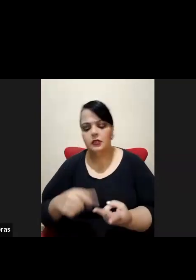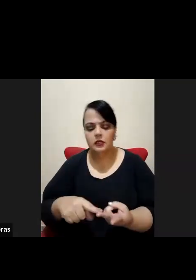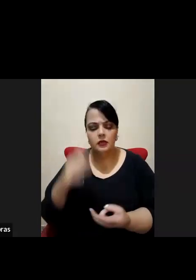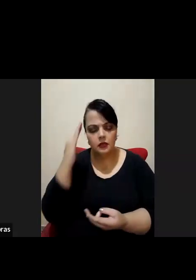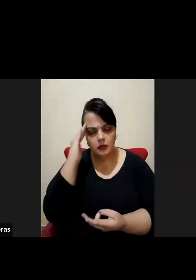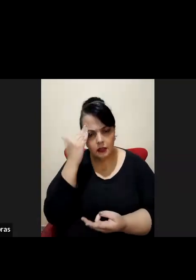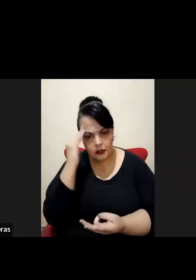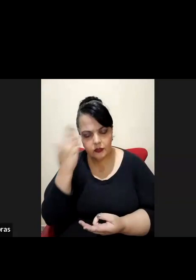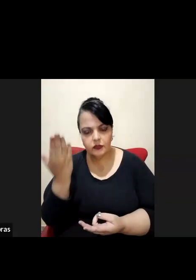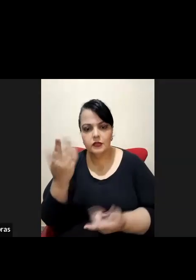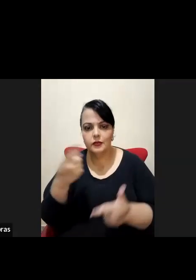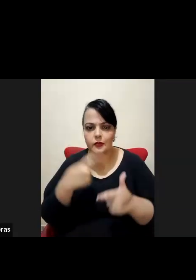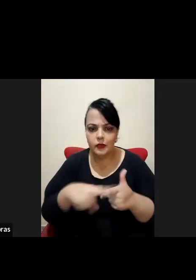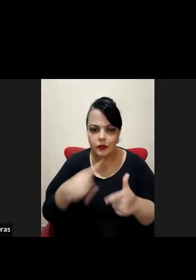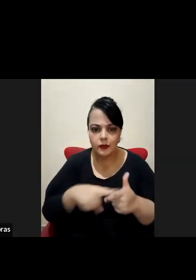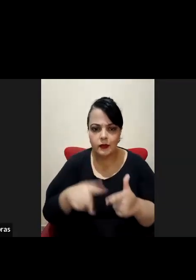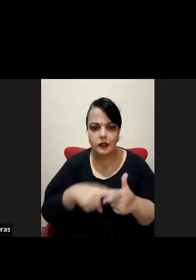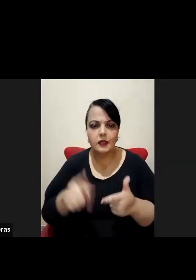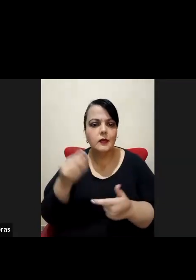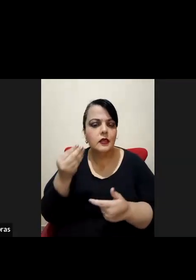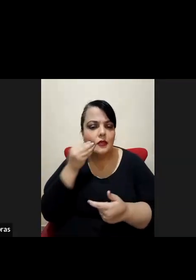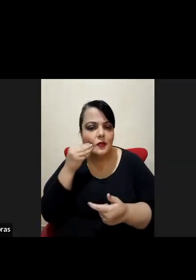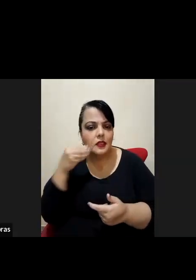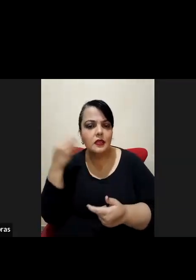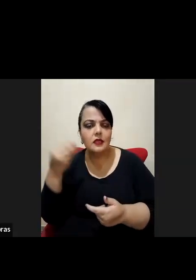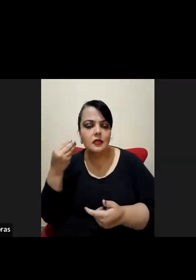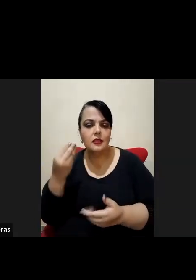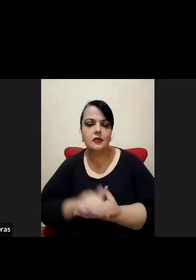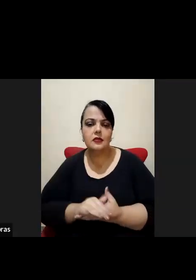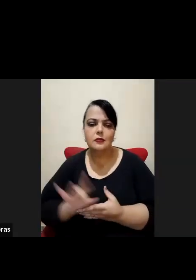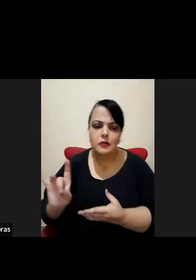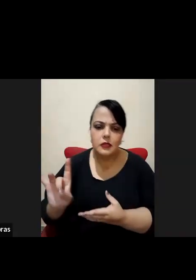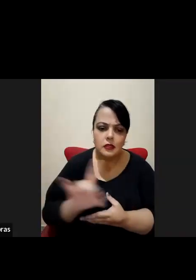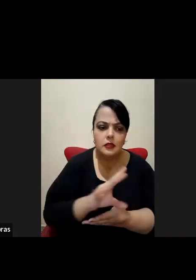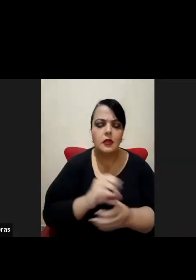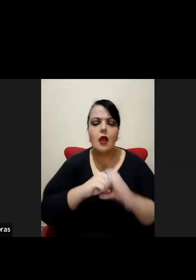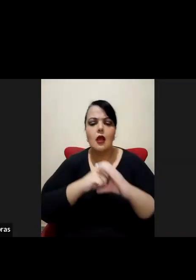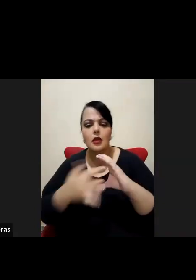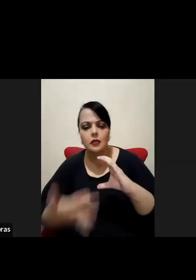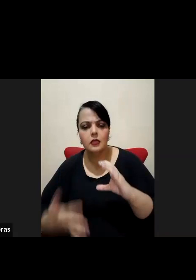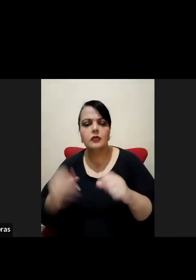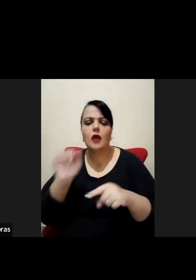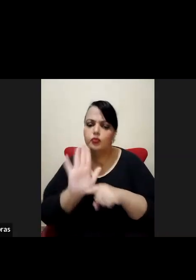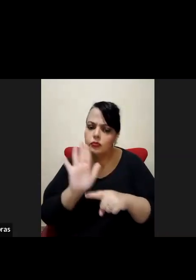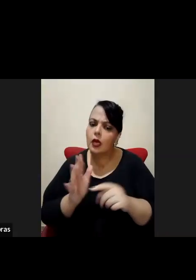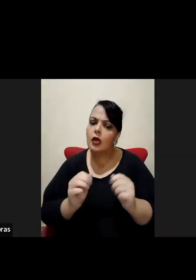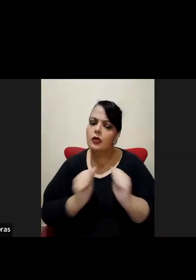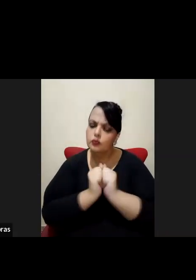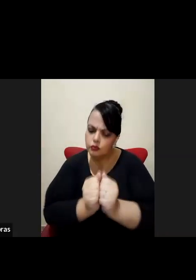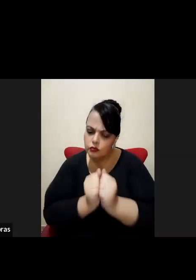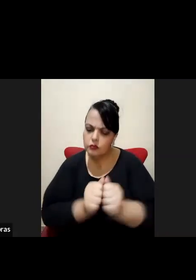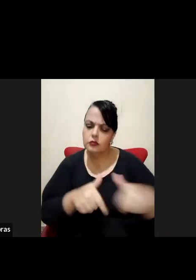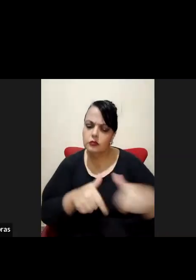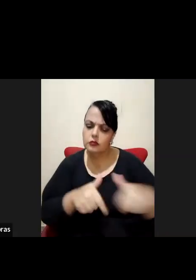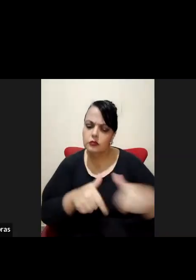estar passando por isso, eu posso estar experimentando essa emoção específica, mas eu estou aqui para te ajudar, vamos enfrentar juntos